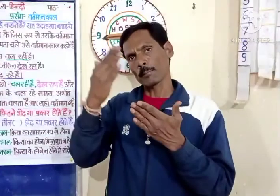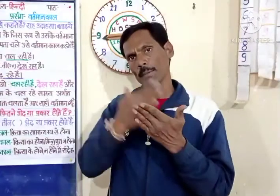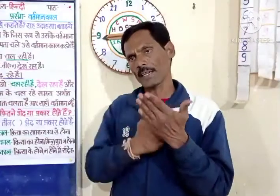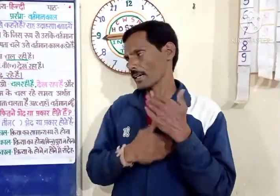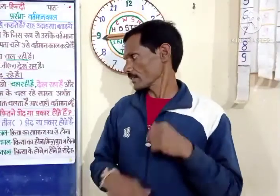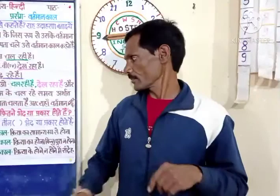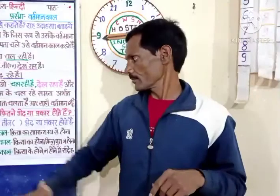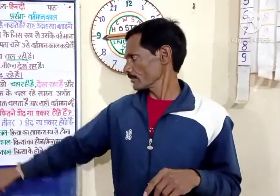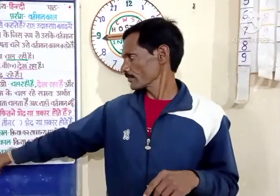प्रकार।